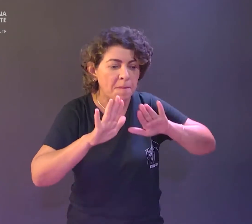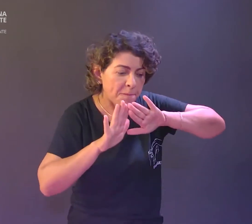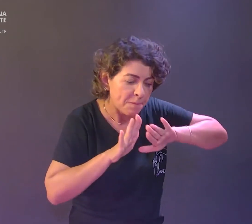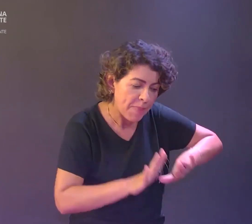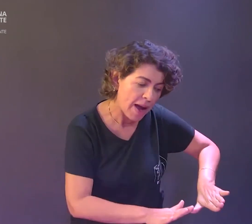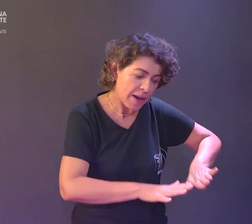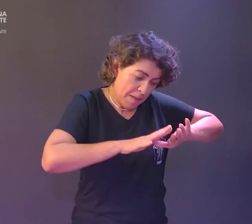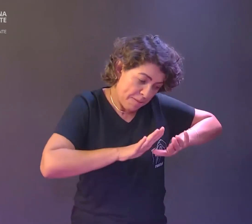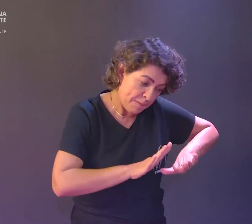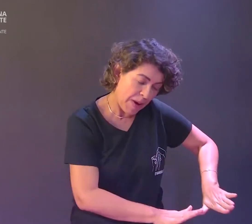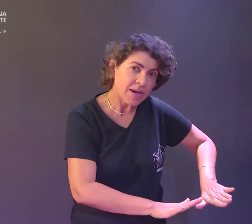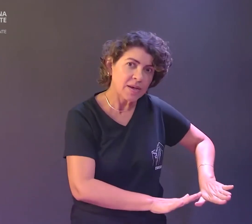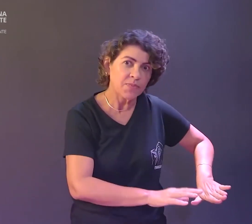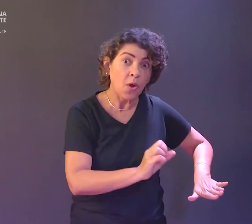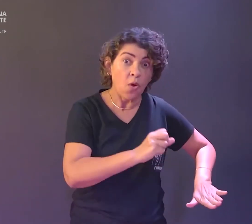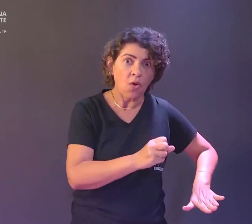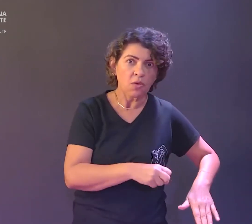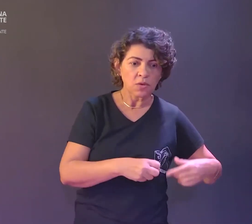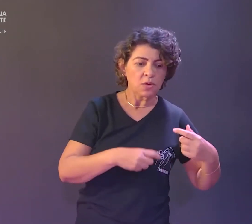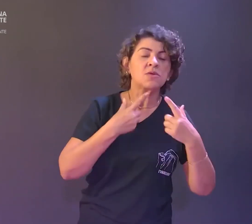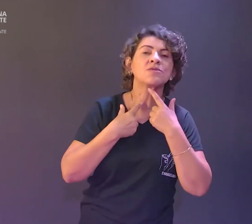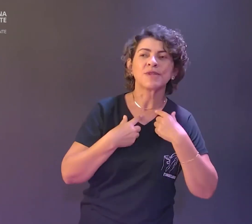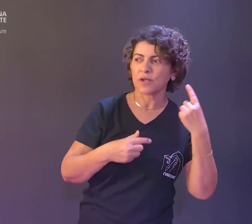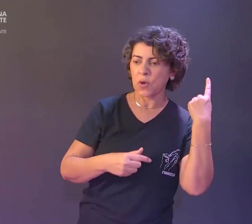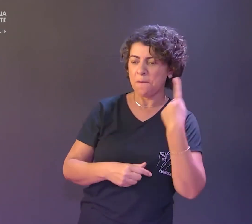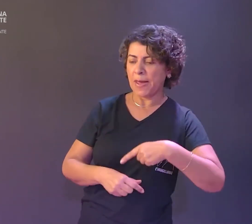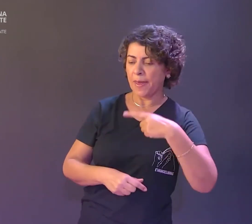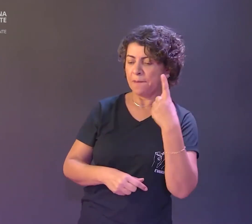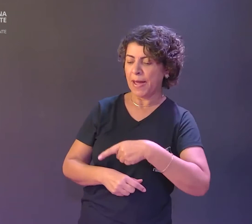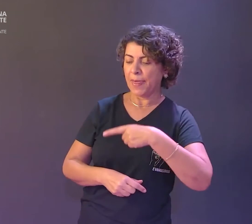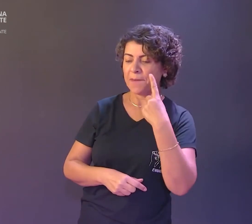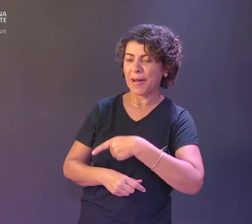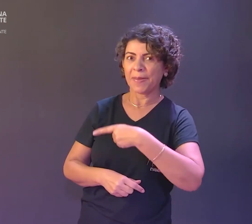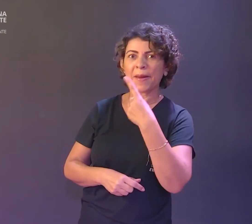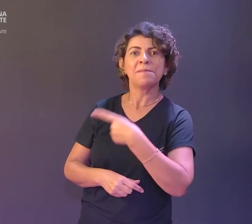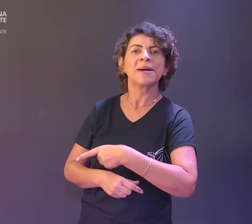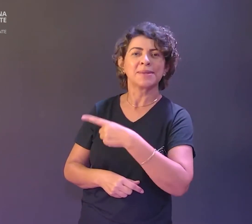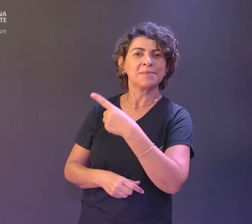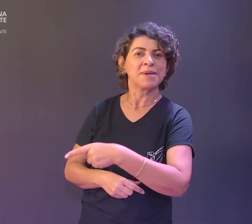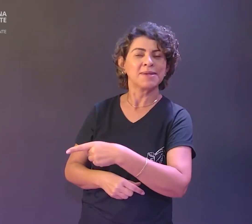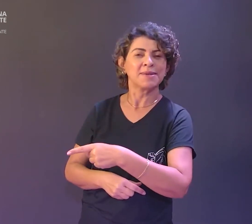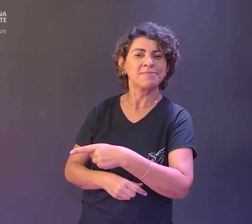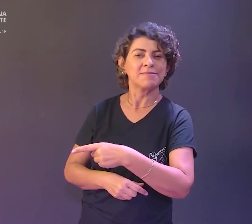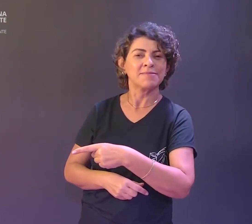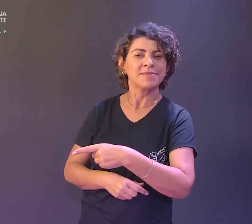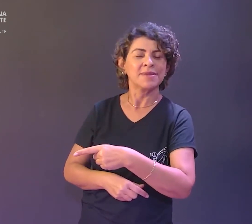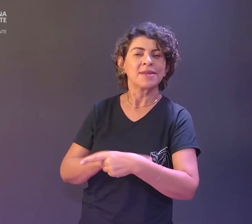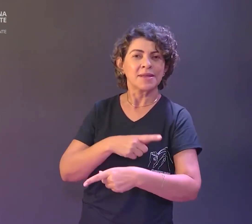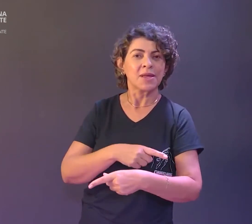fazer exigências. Quando ele passa de importante para necessário, é que um ídolo